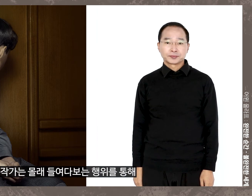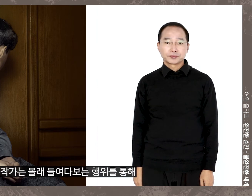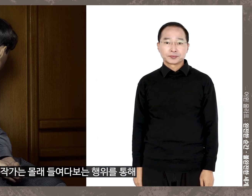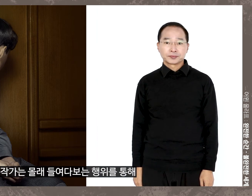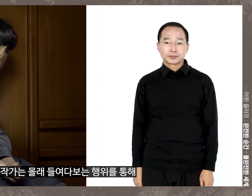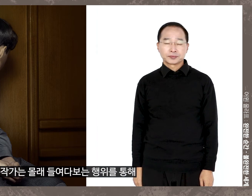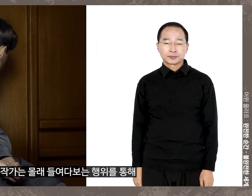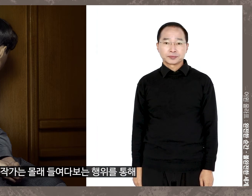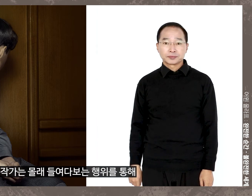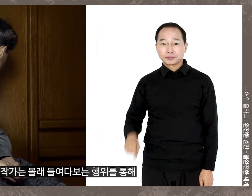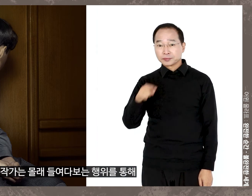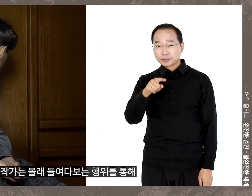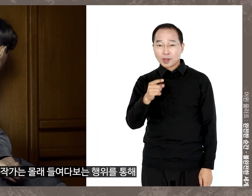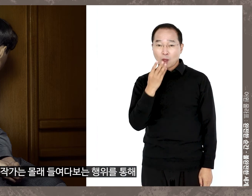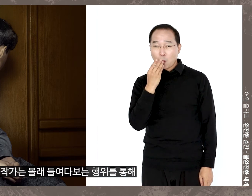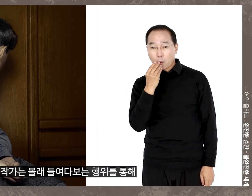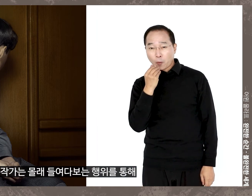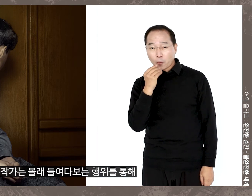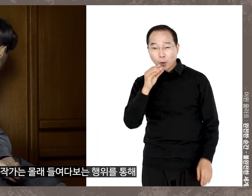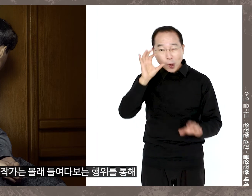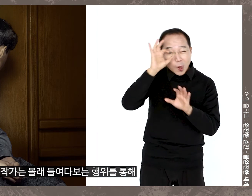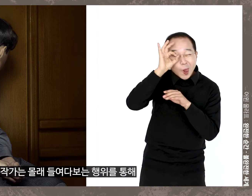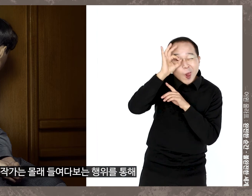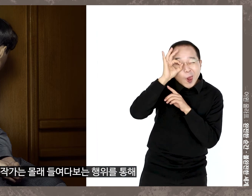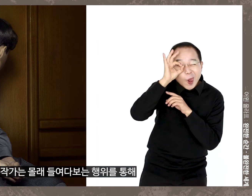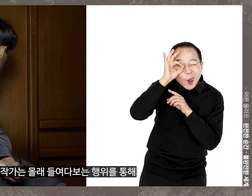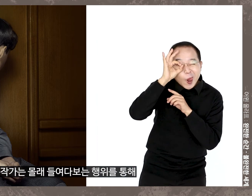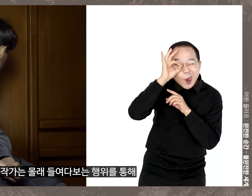작가는 몰래 들여다보는 행위를 통해